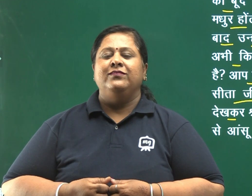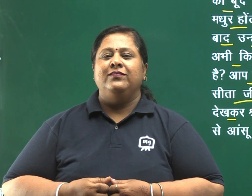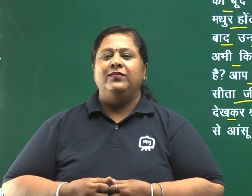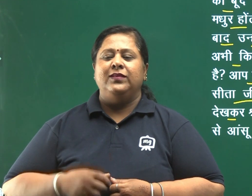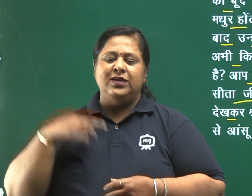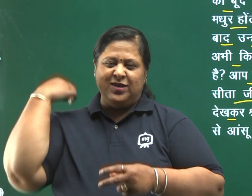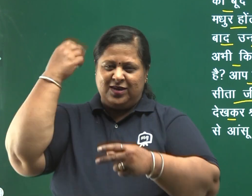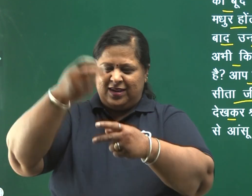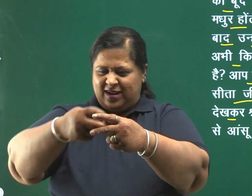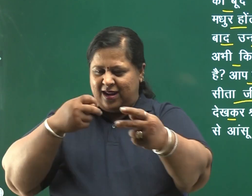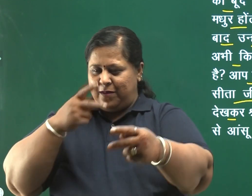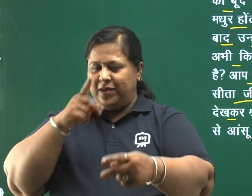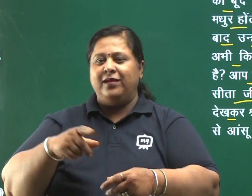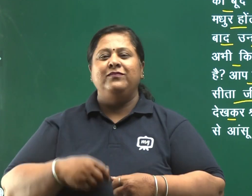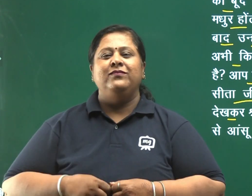श्री राम की